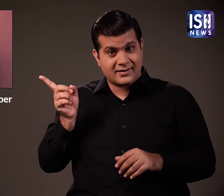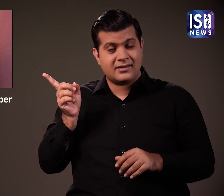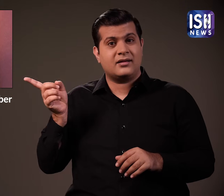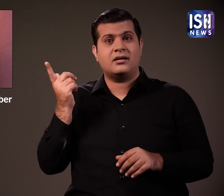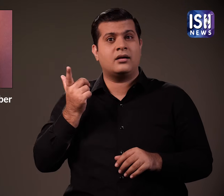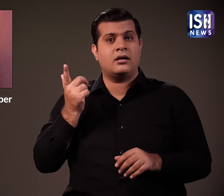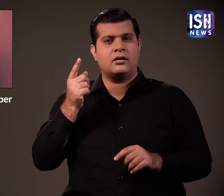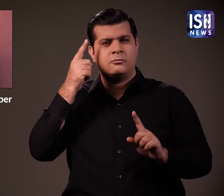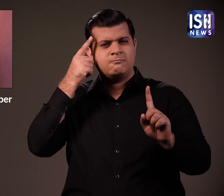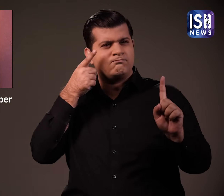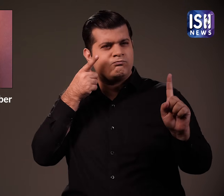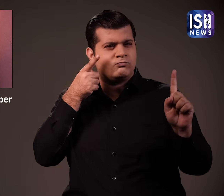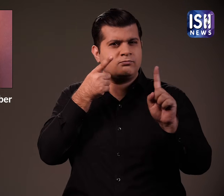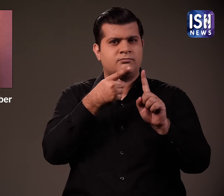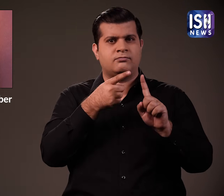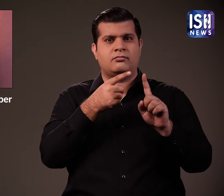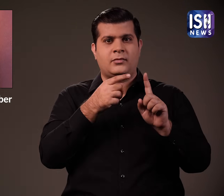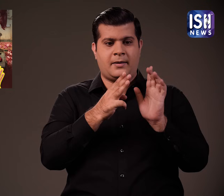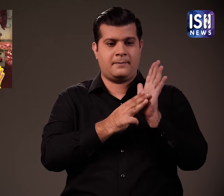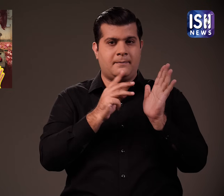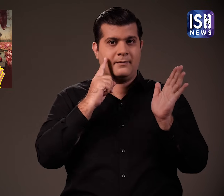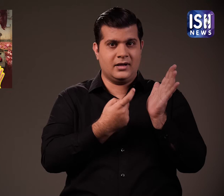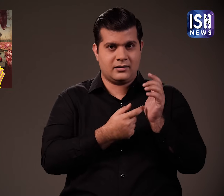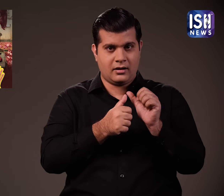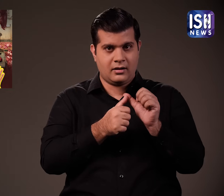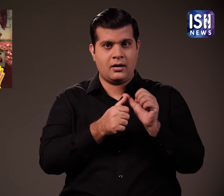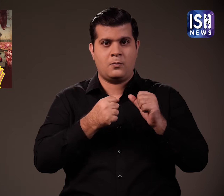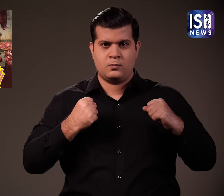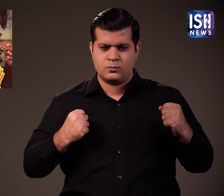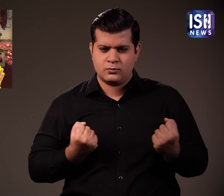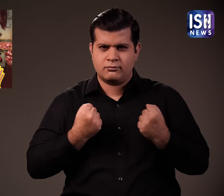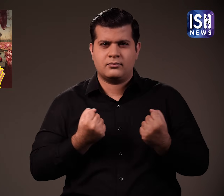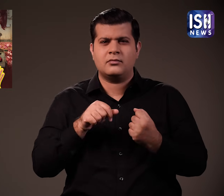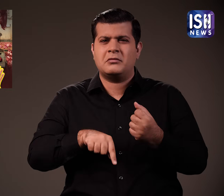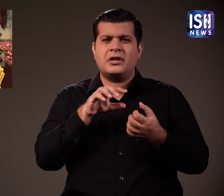भारतिय शिक्षाविद्य थे जिन्होंने शिक्षाव में मीरा अंदोलन की शुरुवात की थी